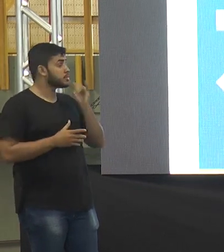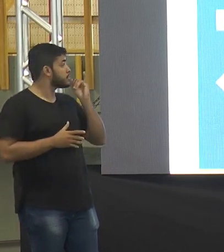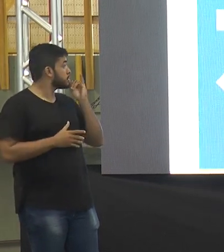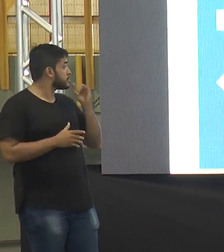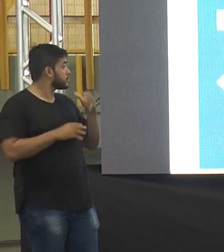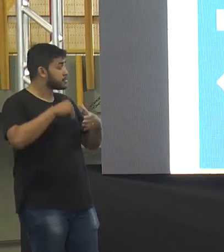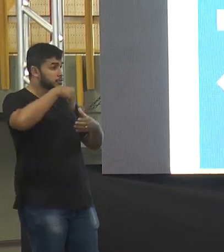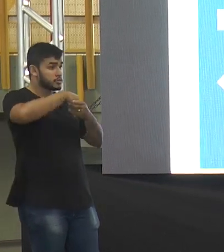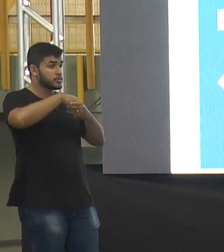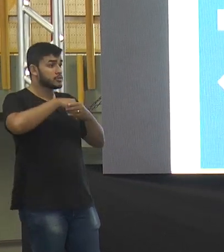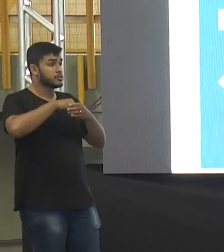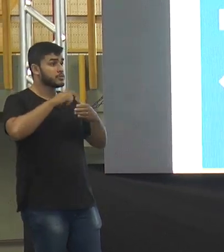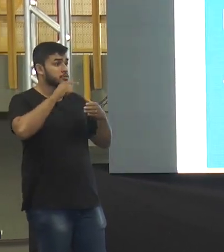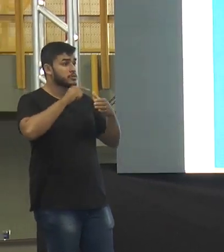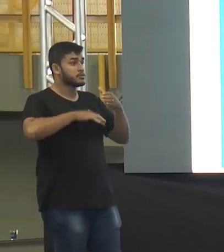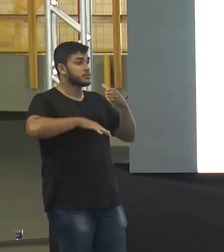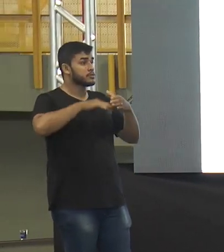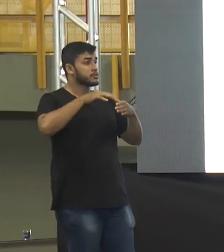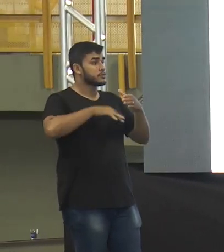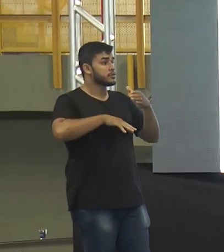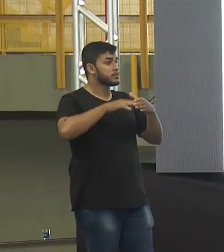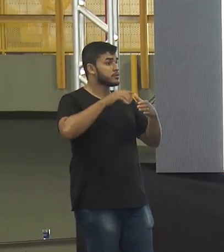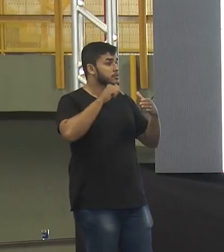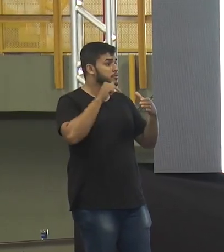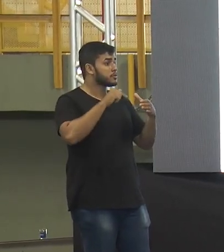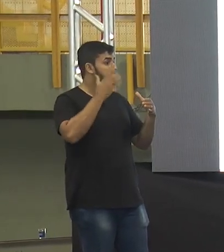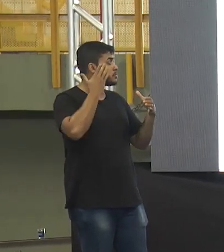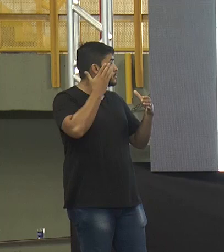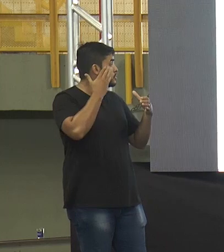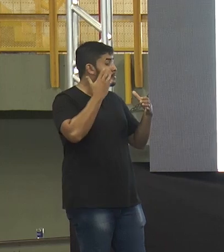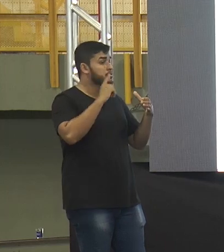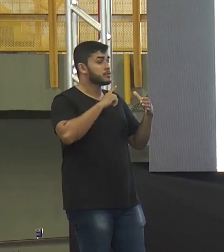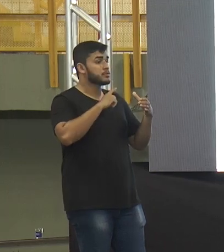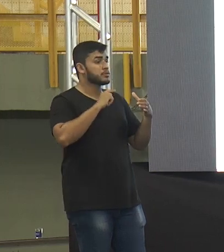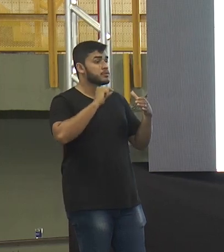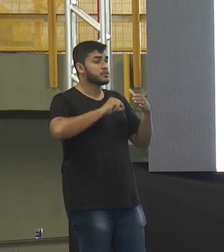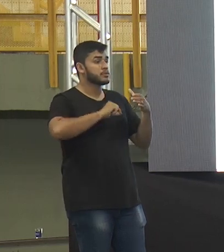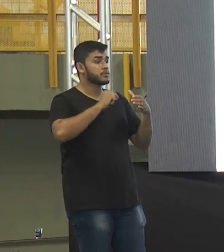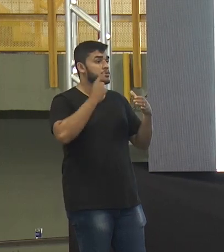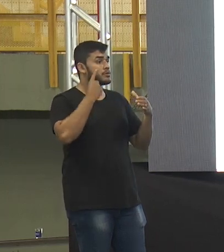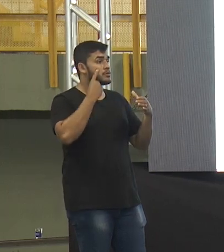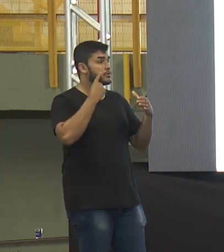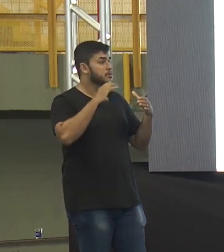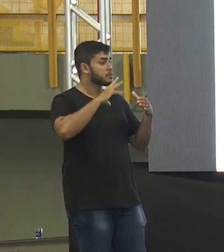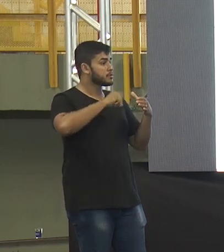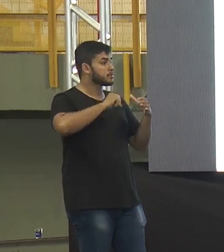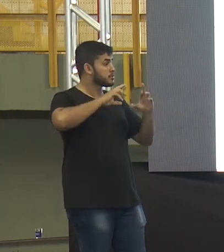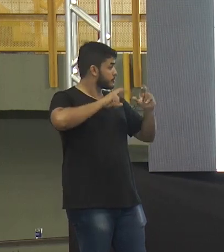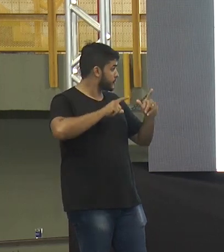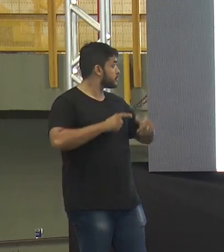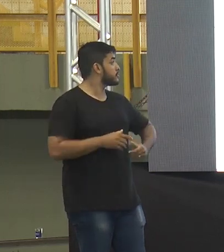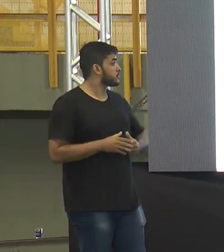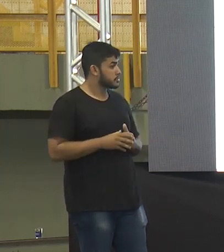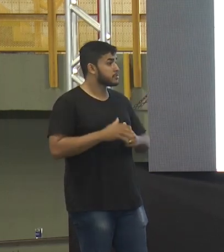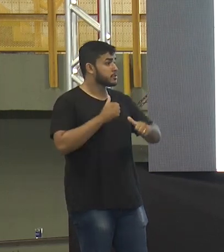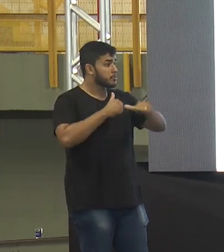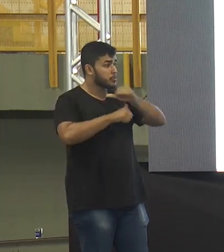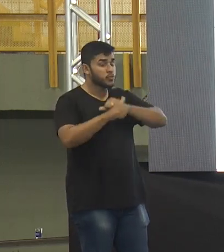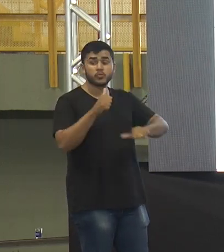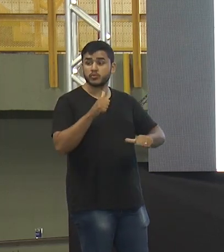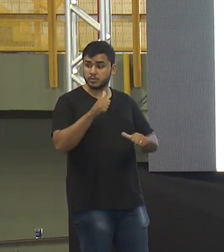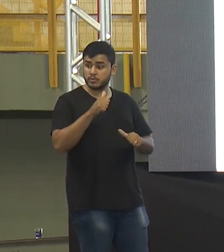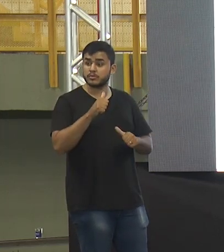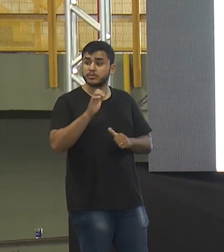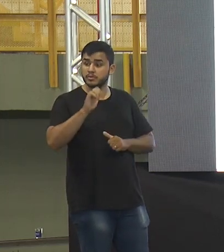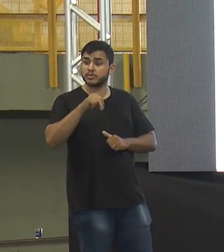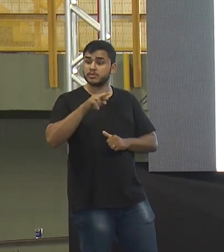sistema. Aqui, aonde você percebe que está vermelho, eu tenho a fronteira, que é o local onde vai ter a troca de energia, que é o